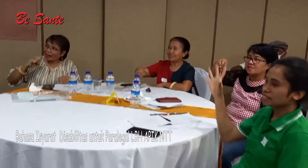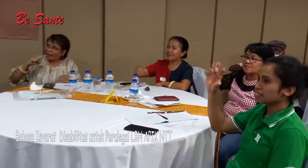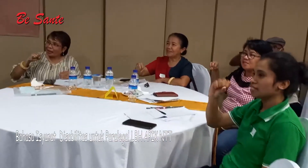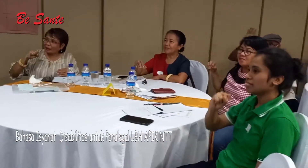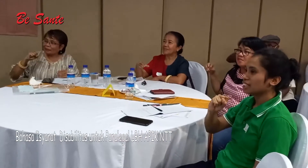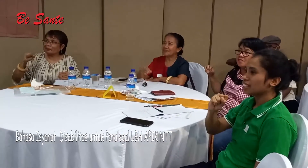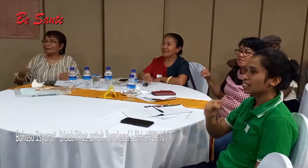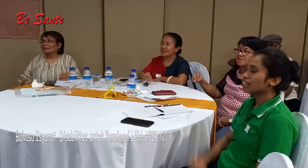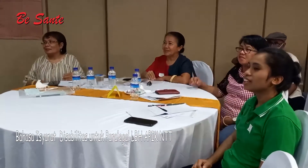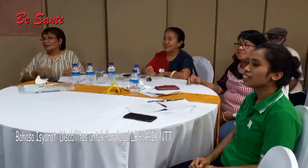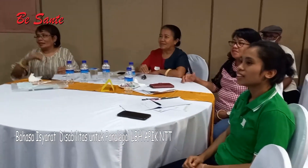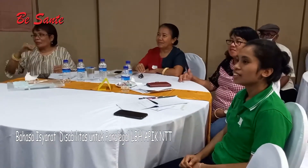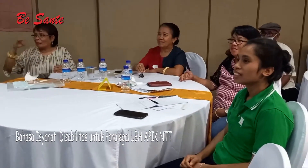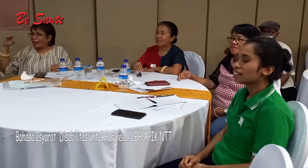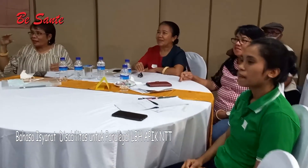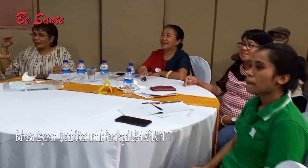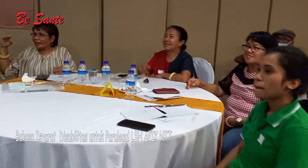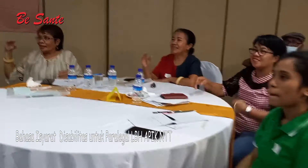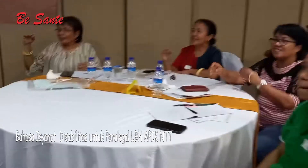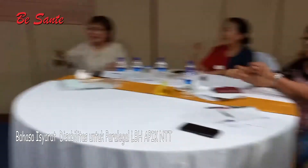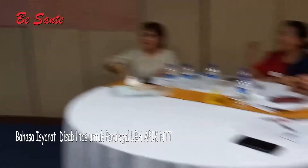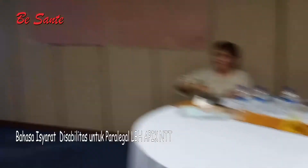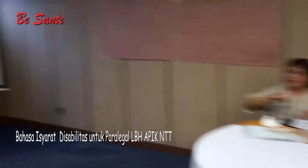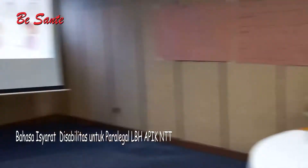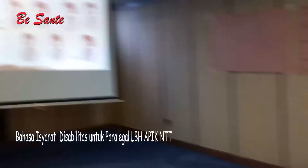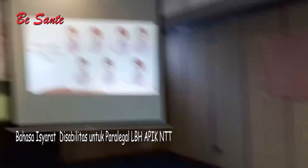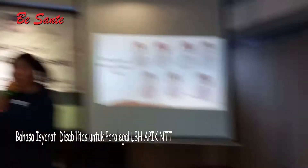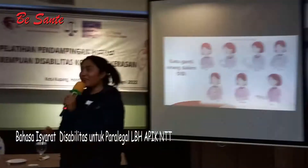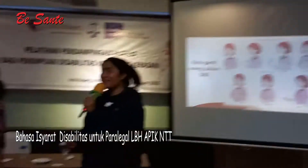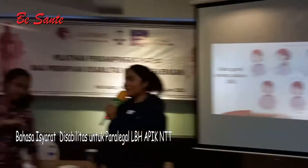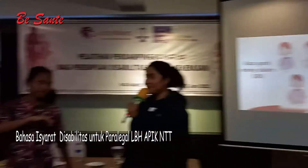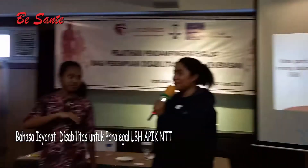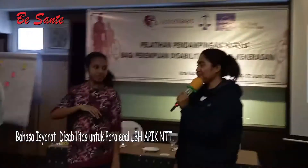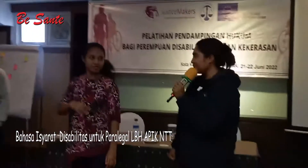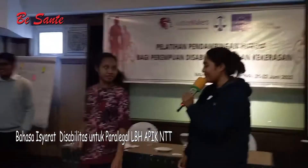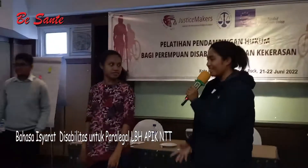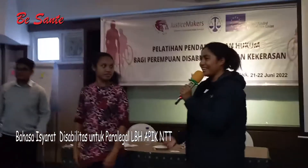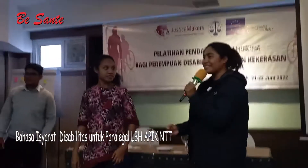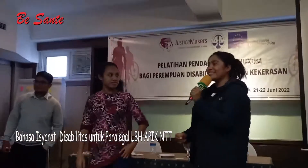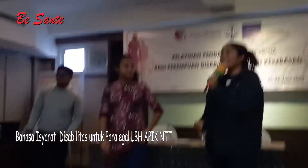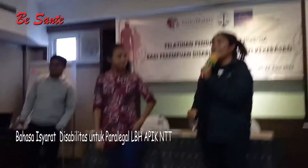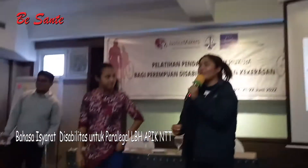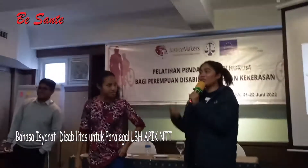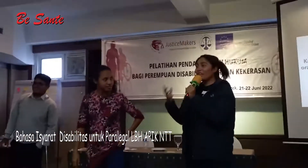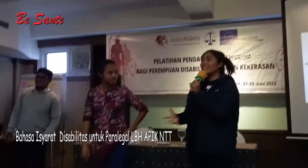Matahari subuh. Oke. Okay. Nah, pagi setau toh? Oke. Okay. Foto lanjut